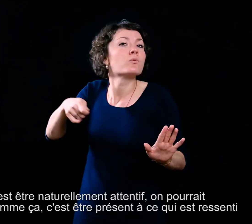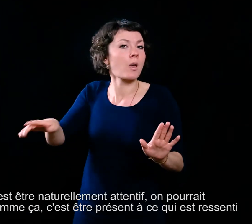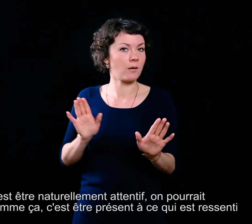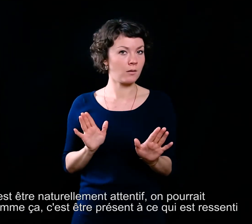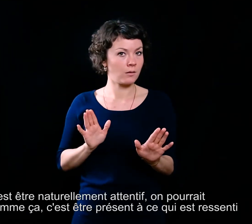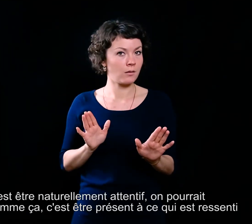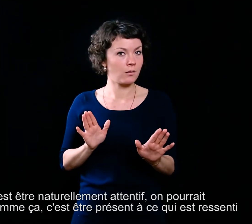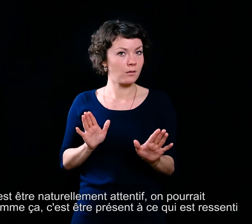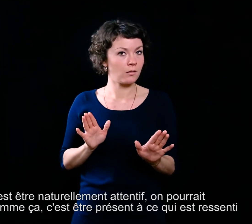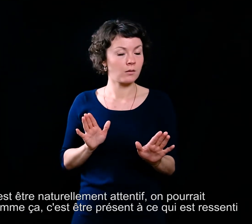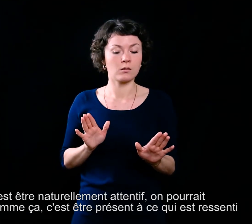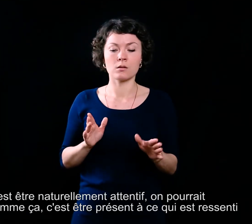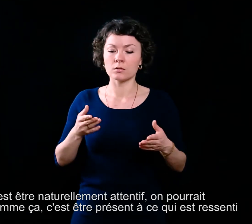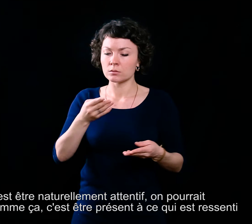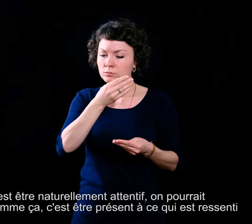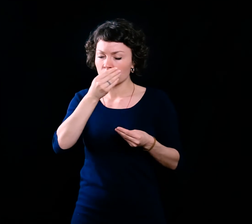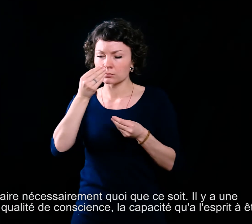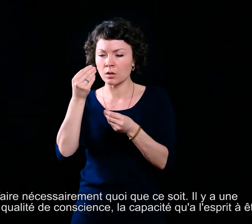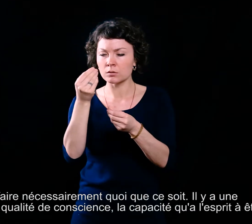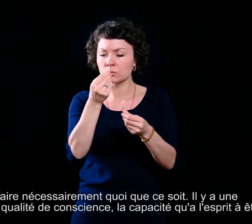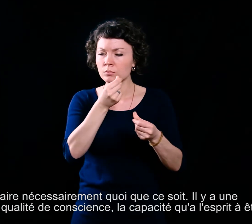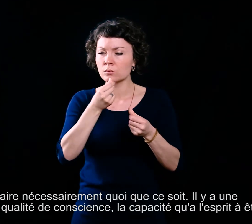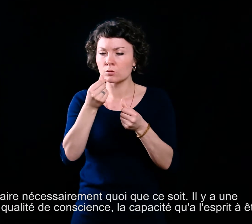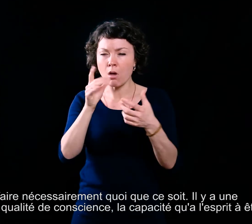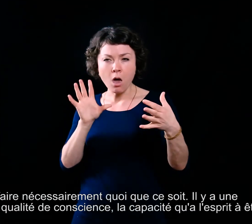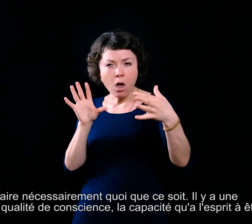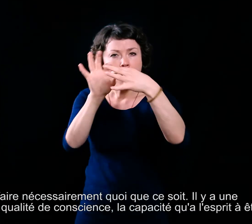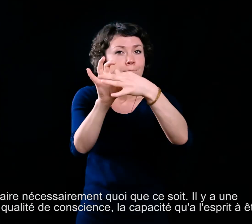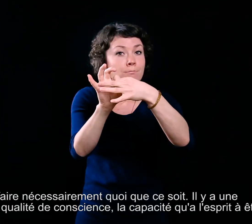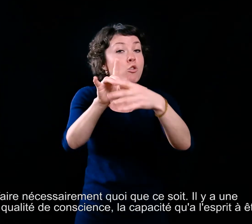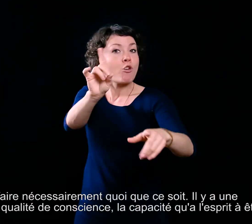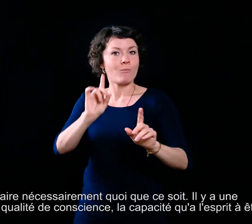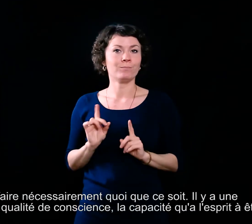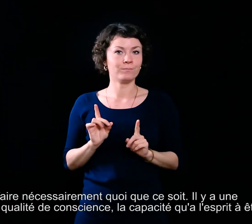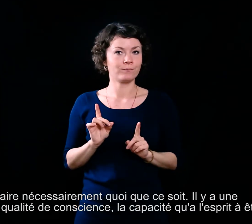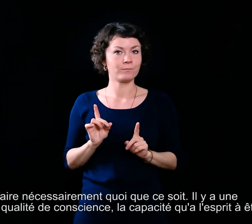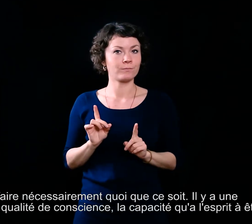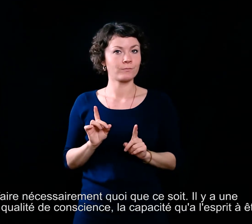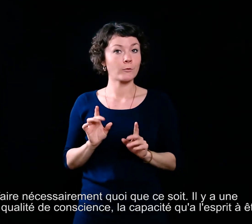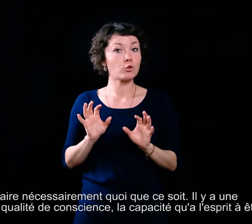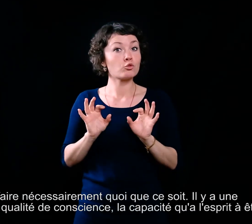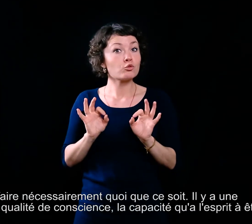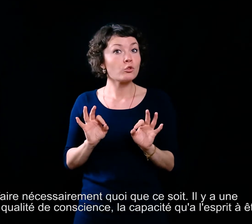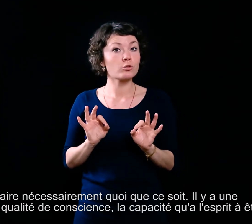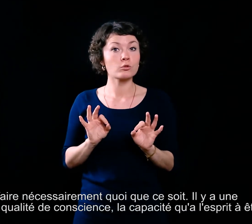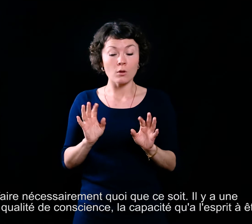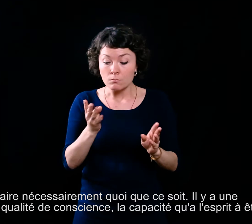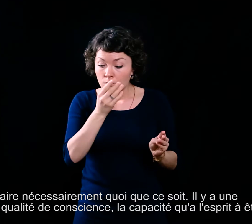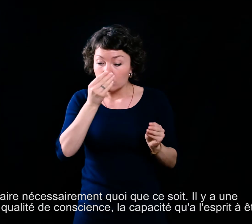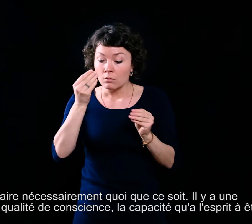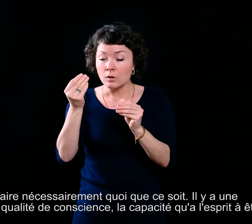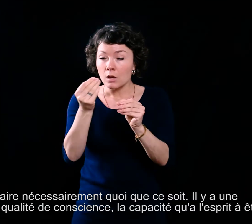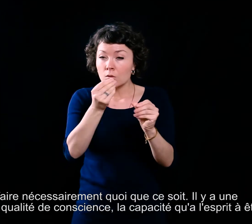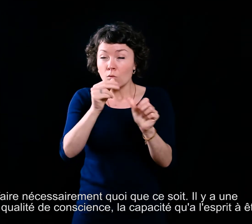être présent à ce qui est ressenti sans en faire nécessairement quoi que ce soit. Il y a une conscience,